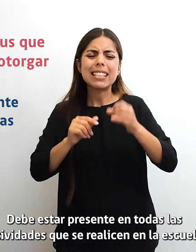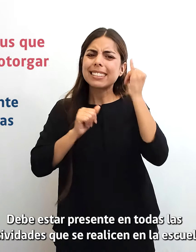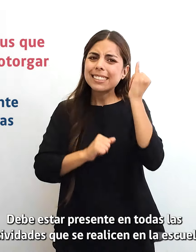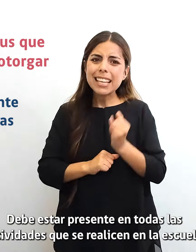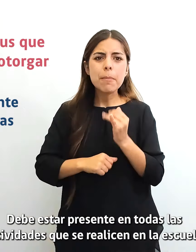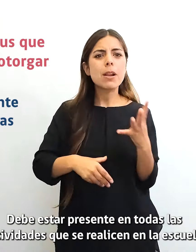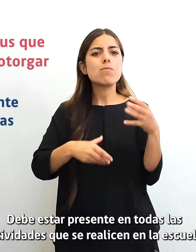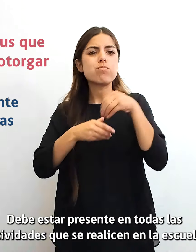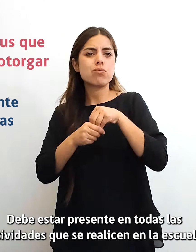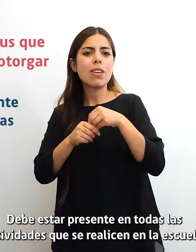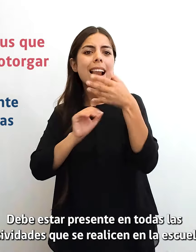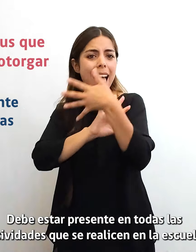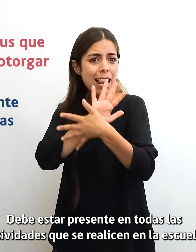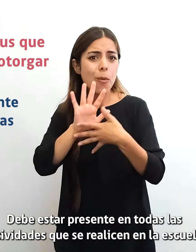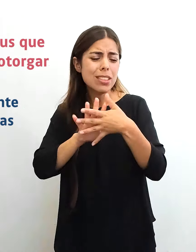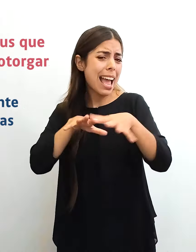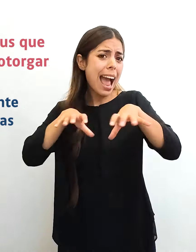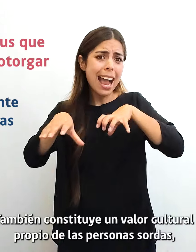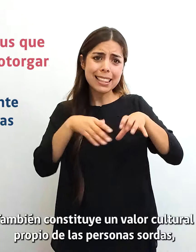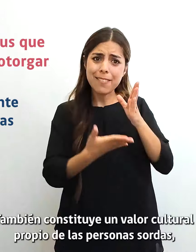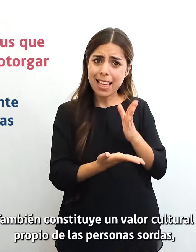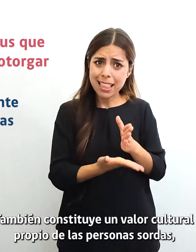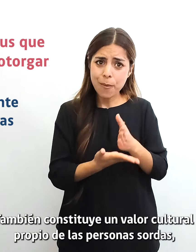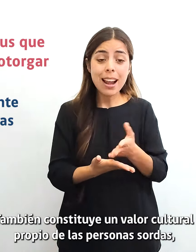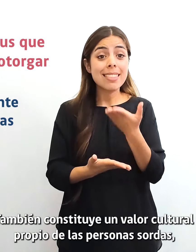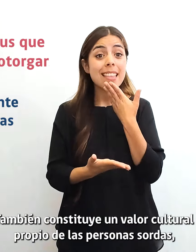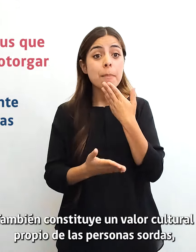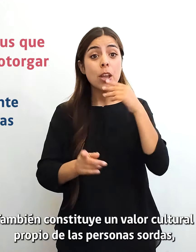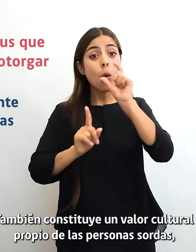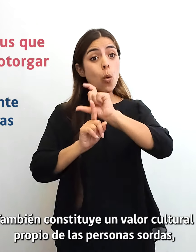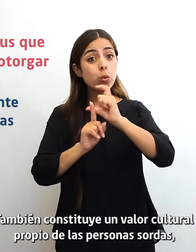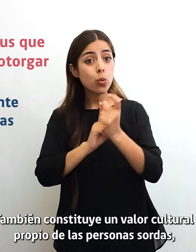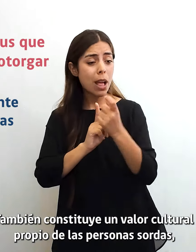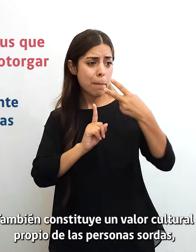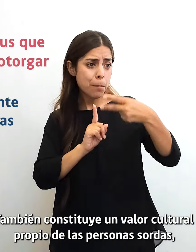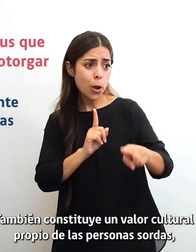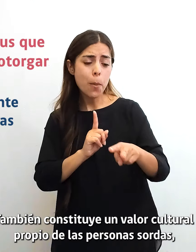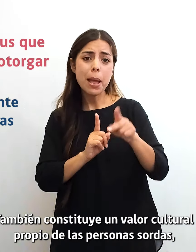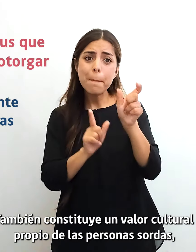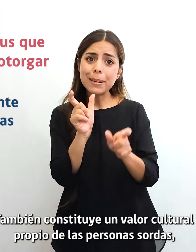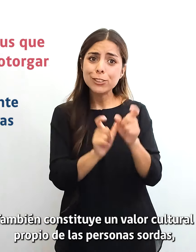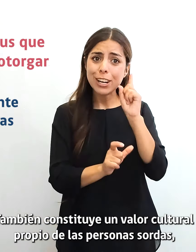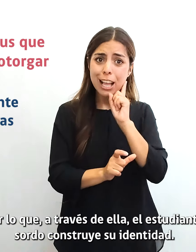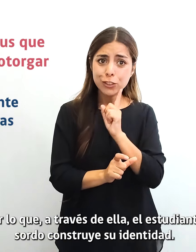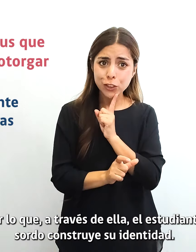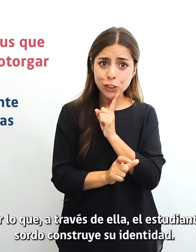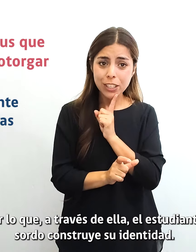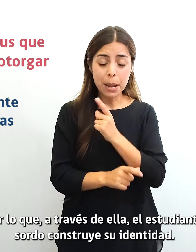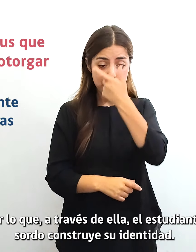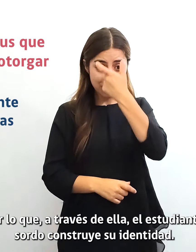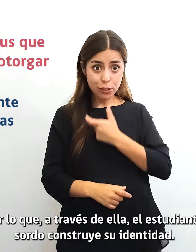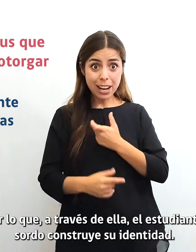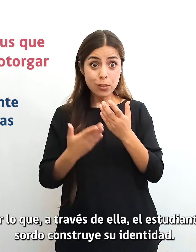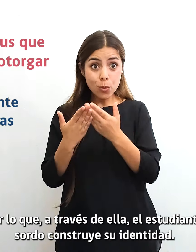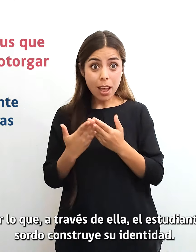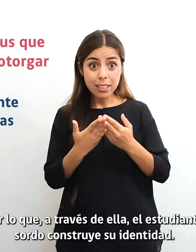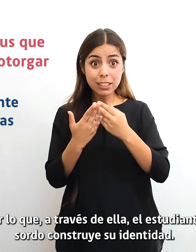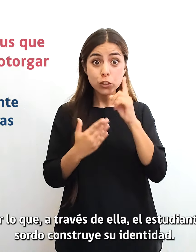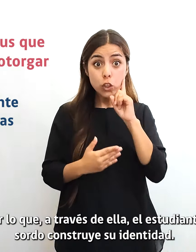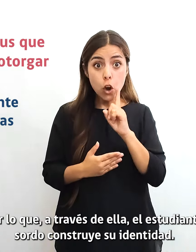las actividades que se realicen en la escuela. También constituye un valor cultural propio de las personas sordas, por lo que a través de ella el estudiante sordo